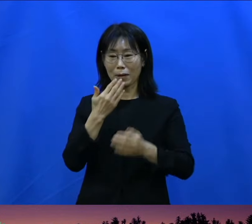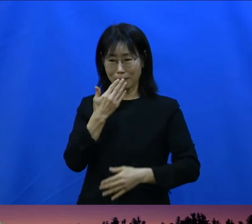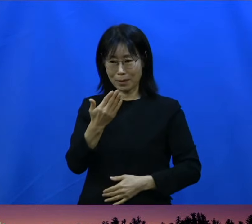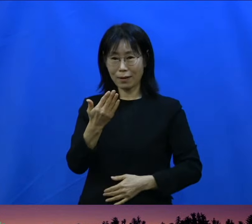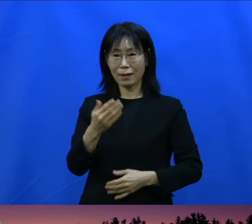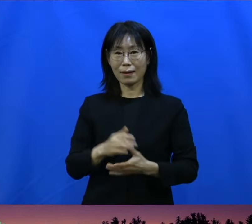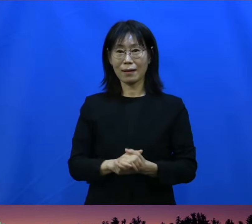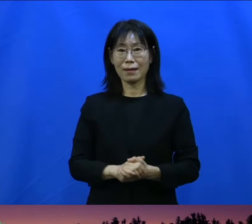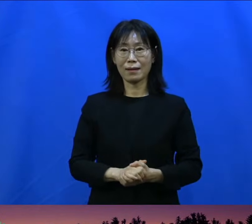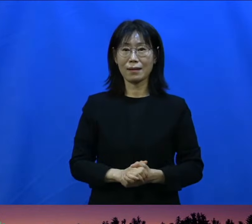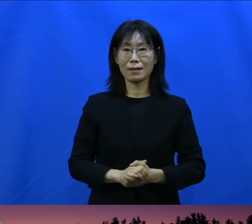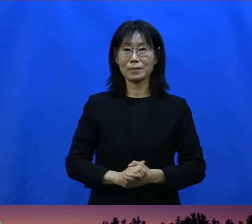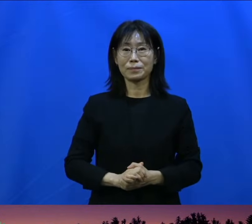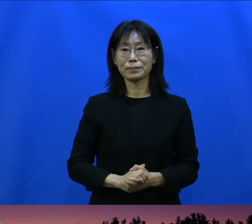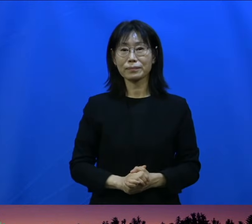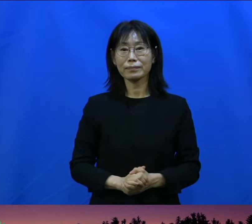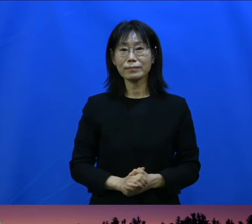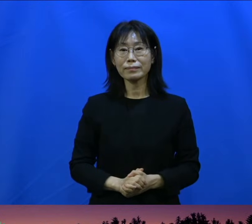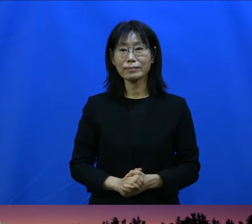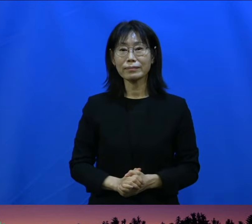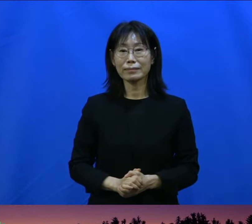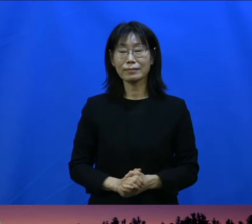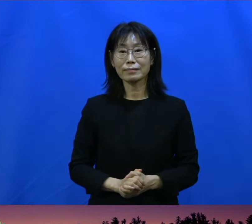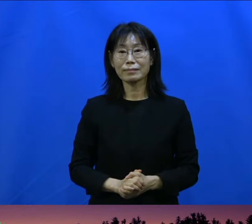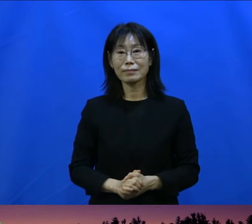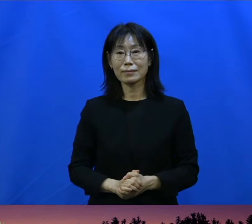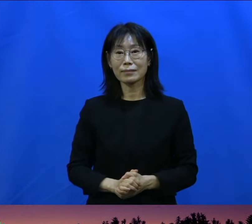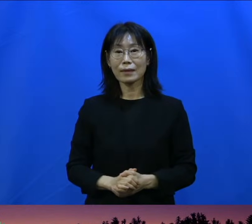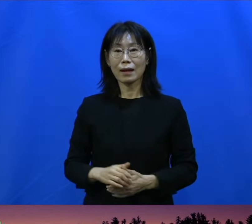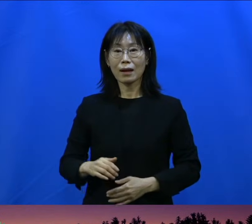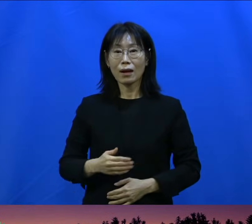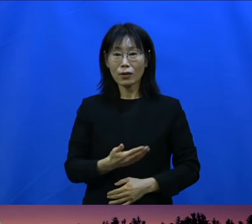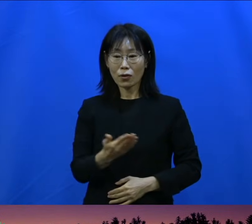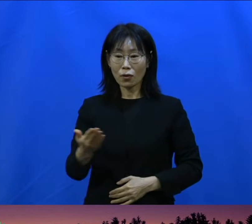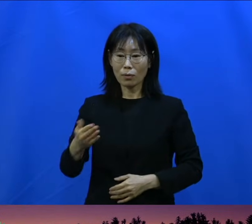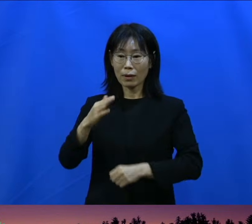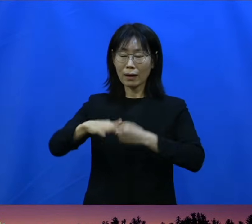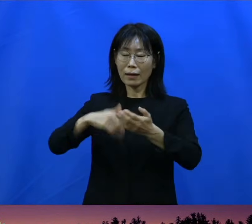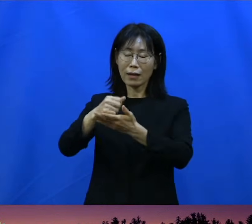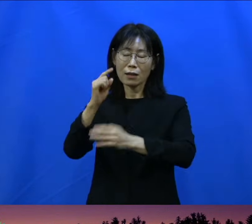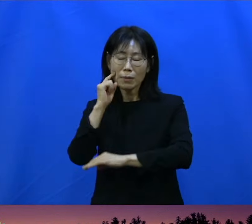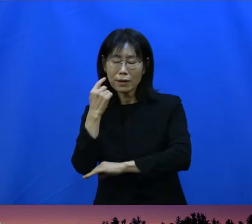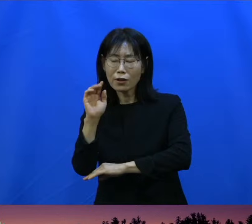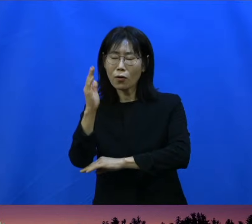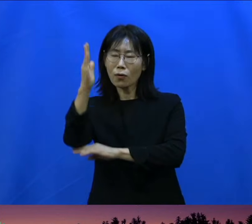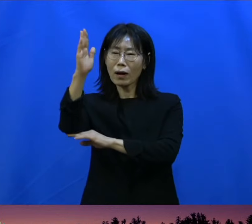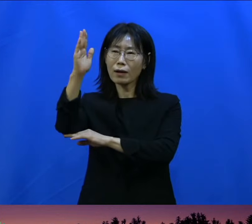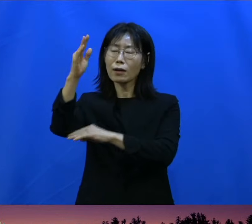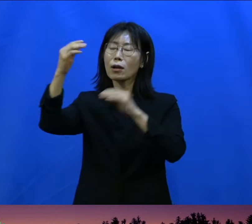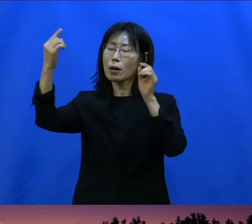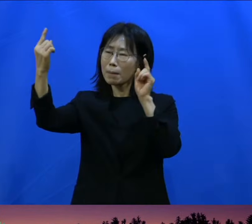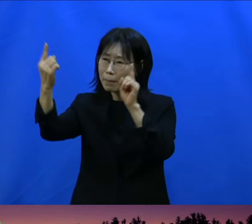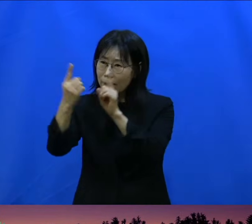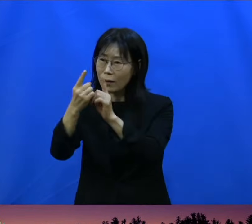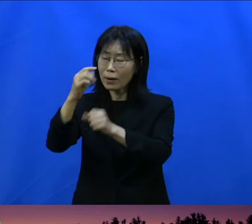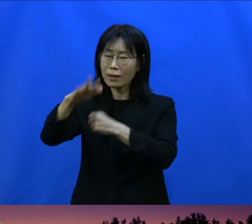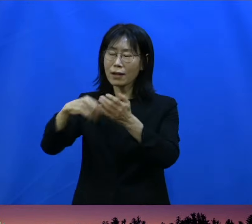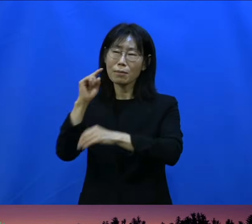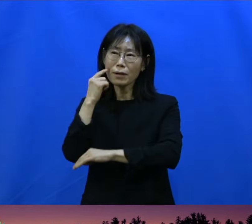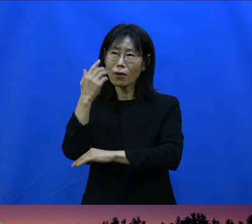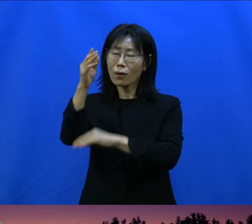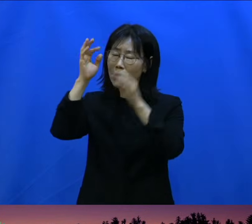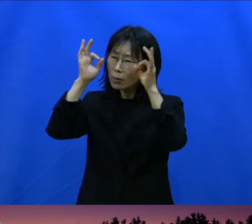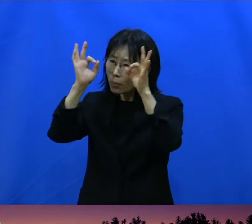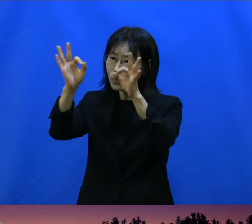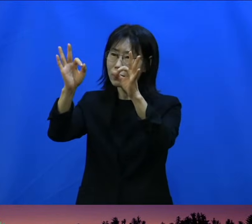별일을 다 경험을 하고 별일을 다 어떤 걸 보아도 이 영광을 보는 눈, 하늘이 열리는 거죠. 하늘이 열려야